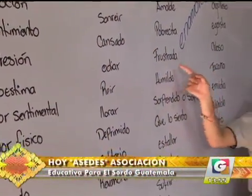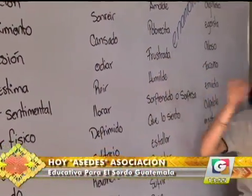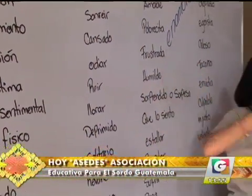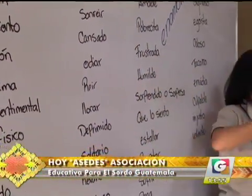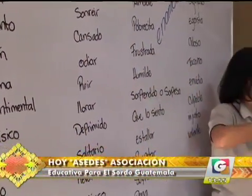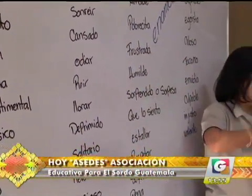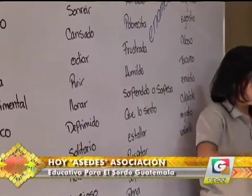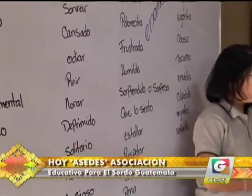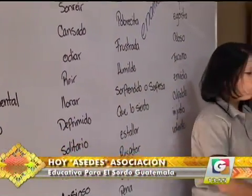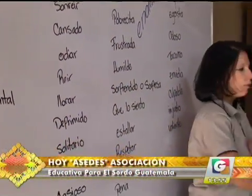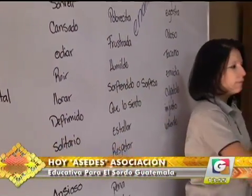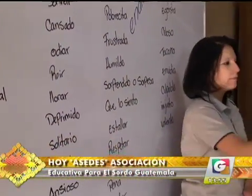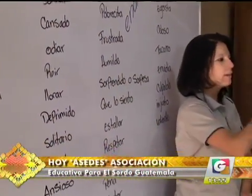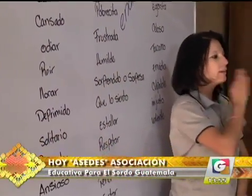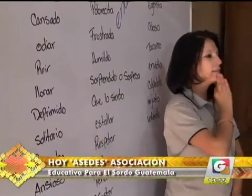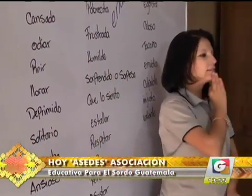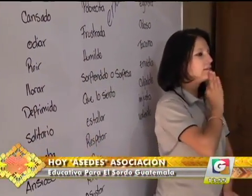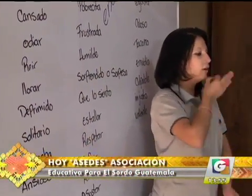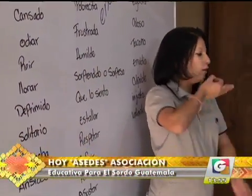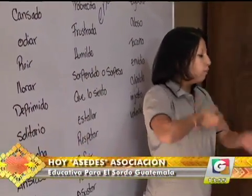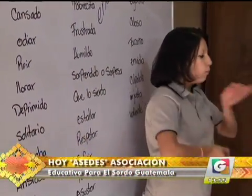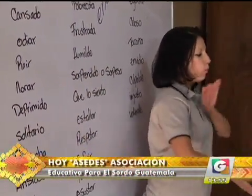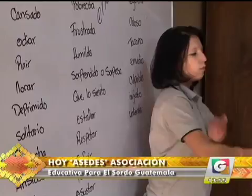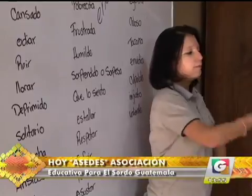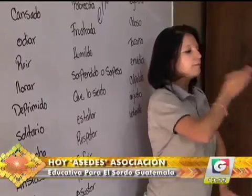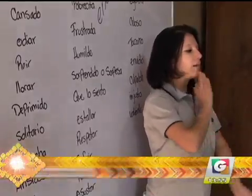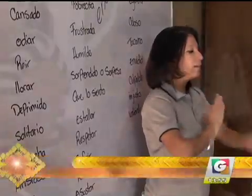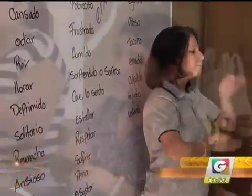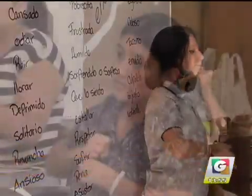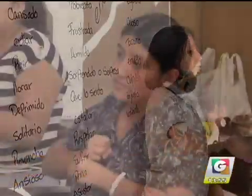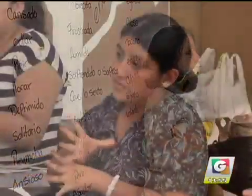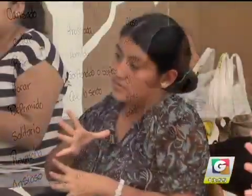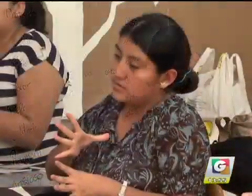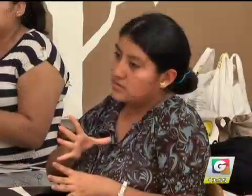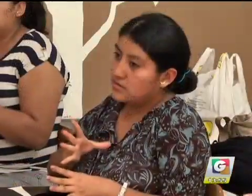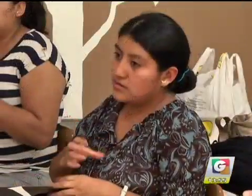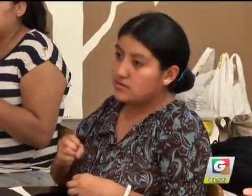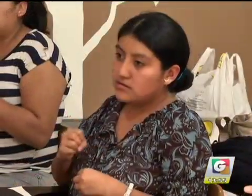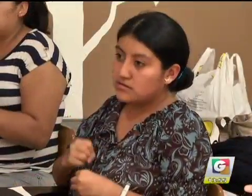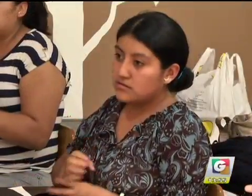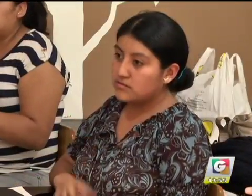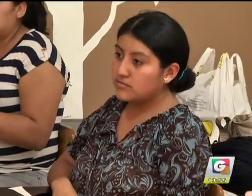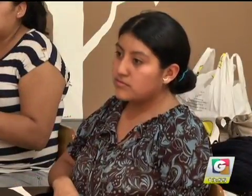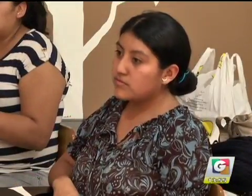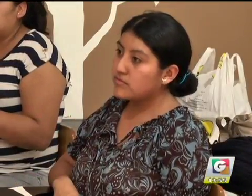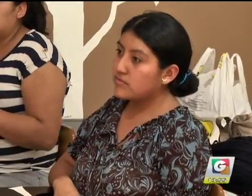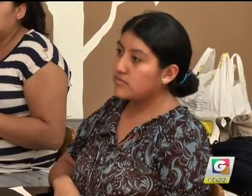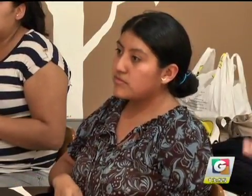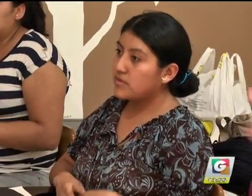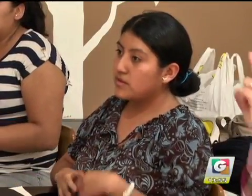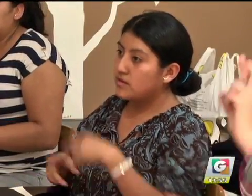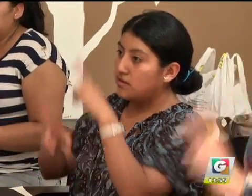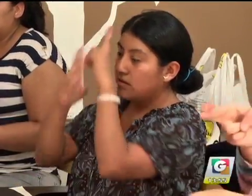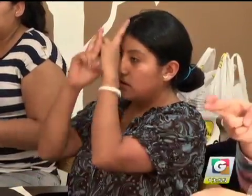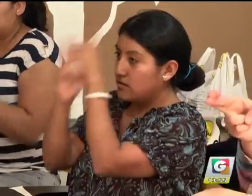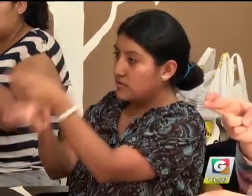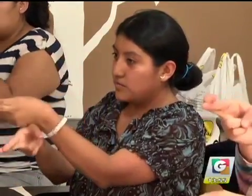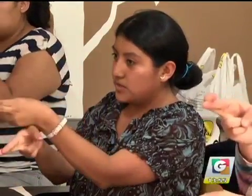Educativa para el Sordo en nuestro país, de Guatemala. Así que muchísimas gracias por estar con nosotros y por confiar en nuestro